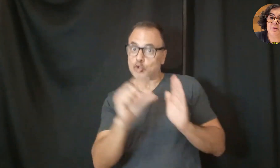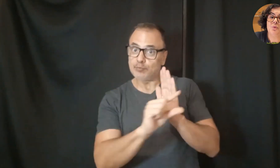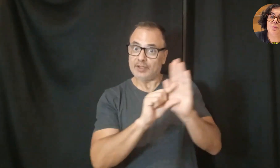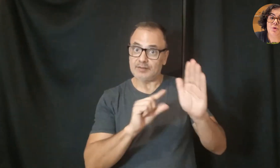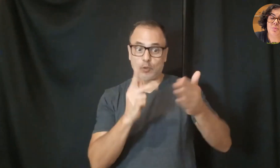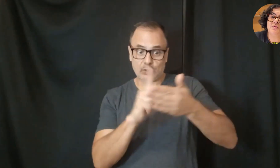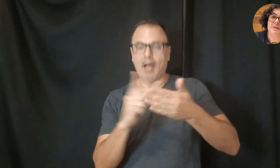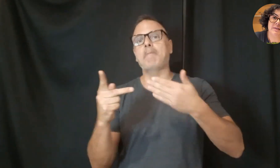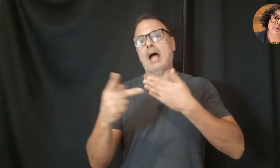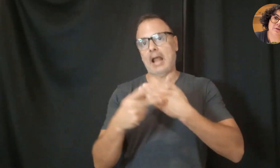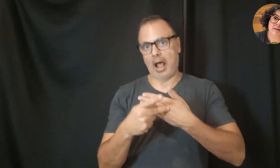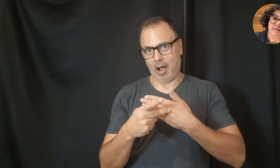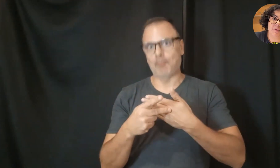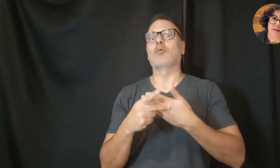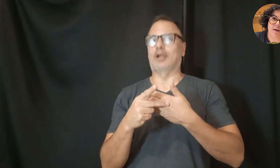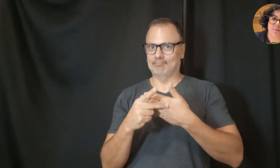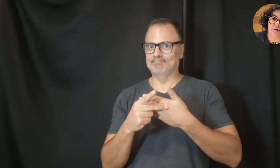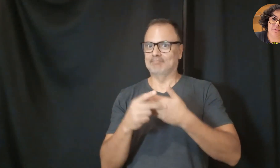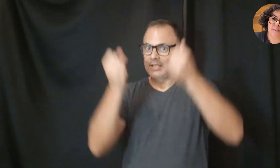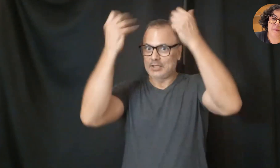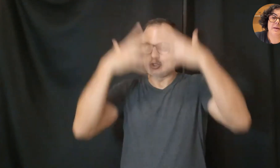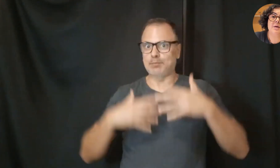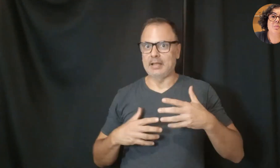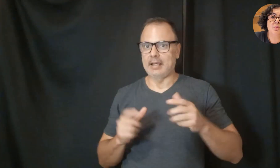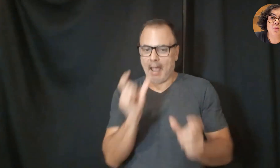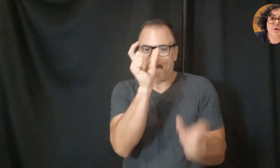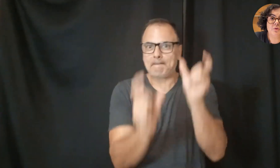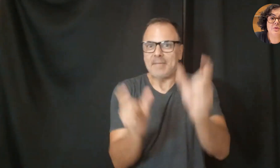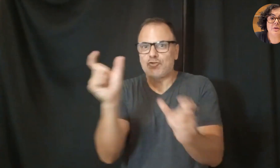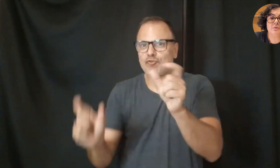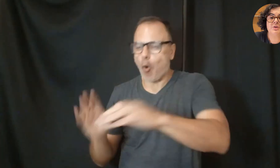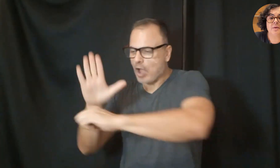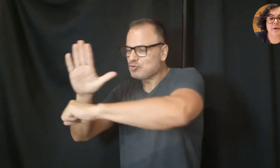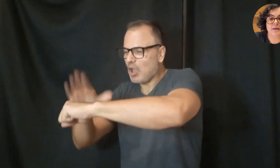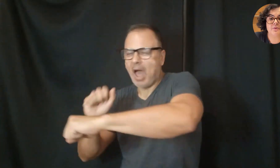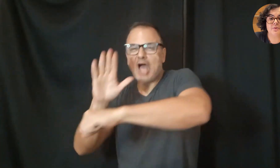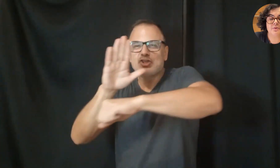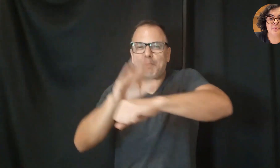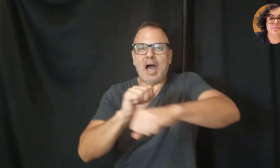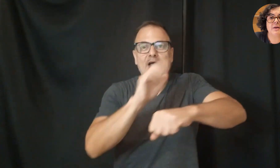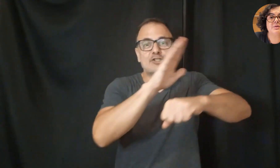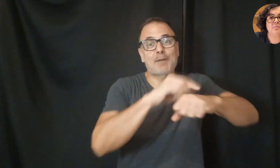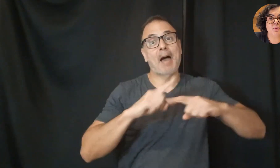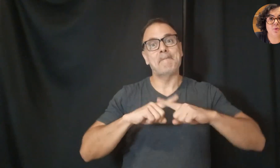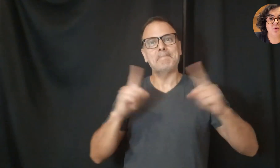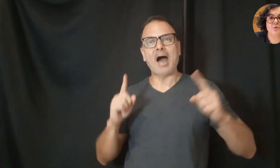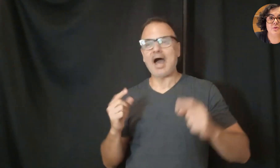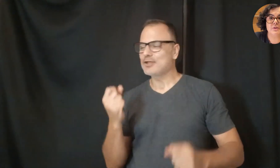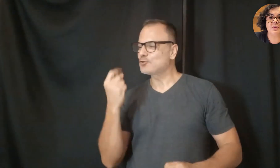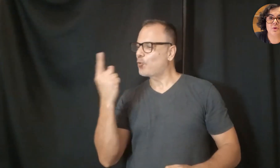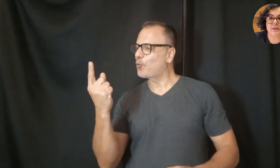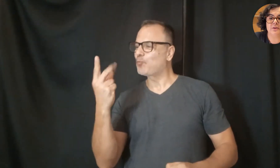no último versículo dessa parábola: muitos são os chamados, mas poucos os